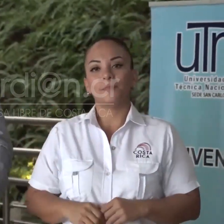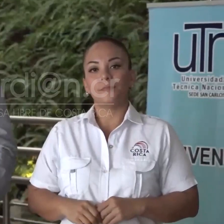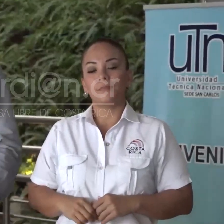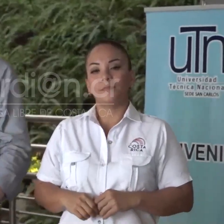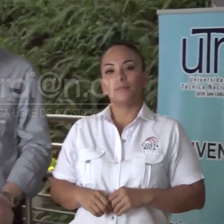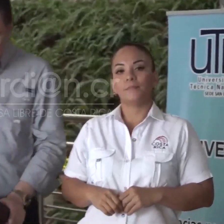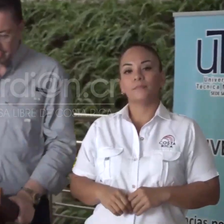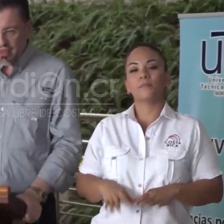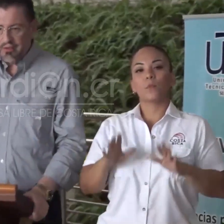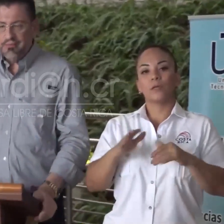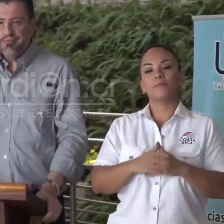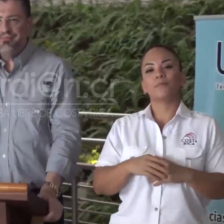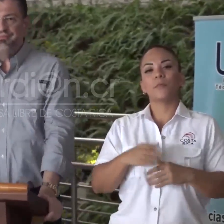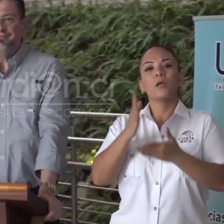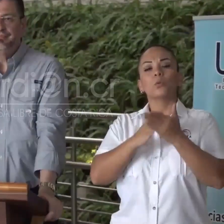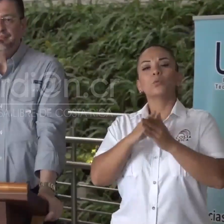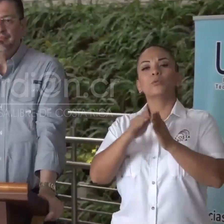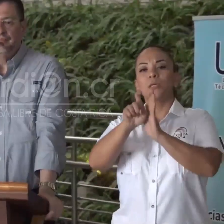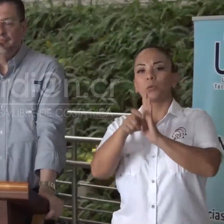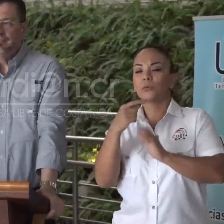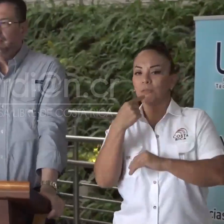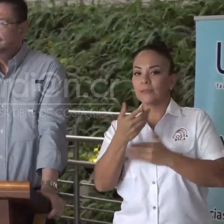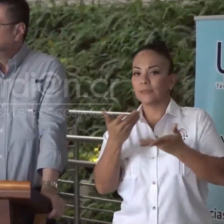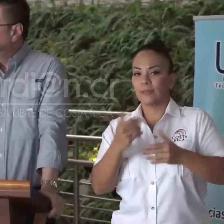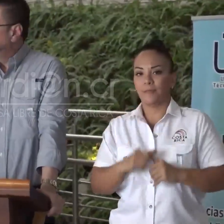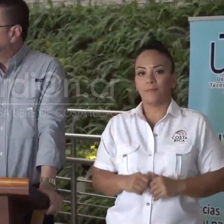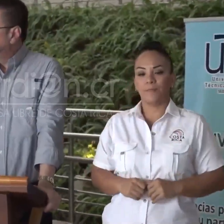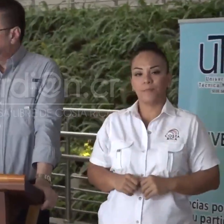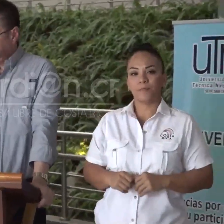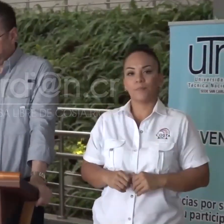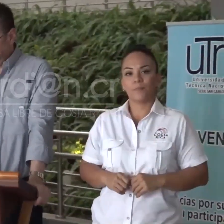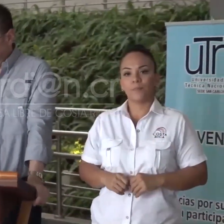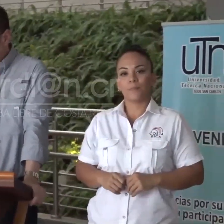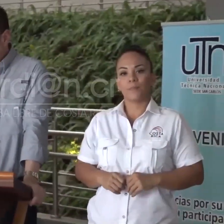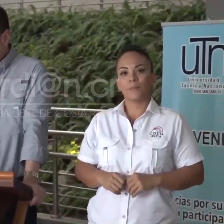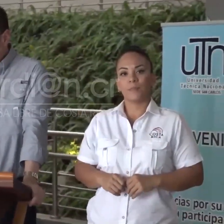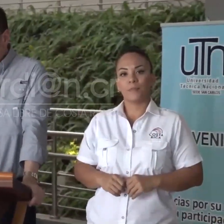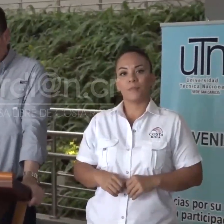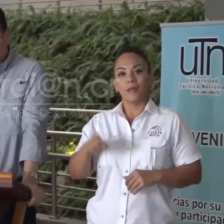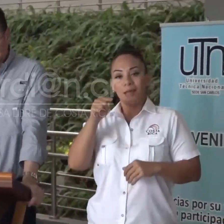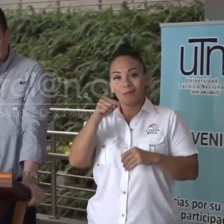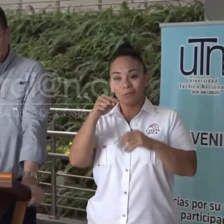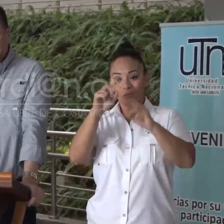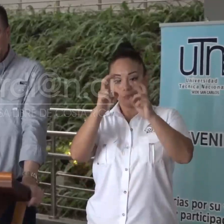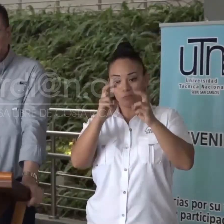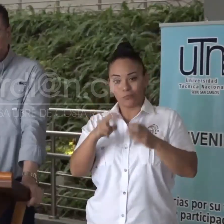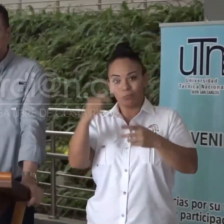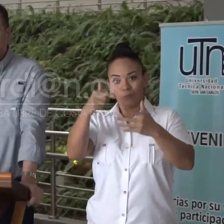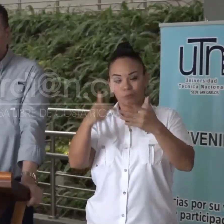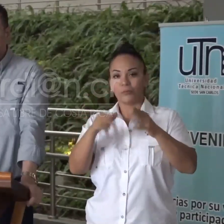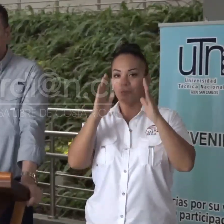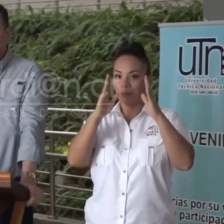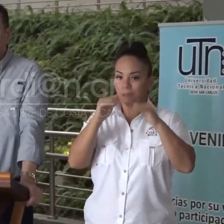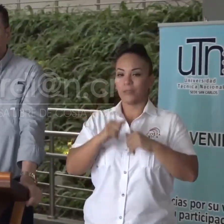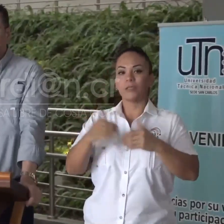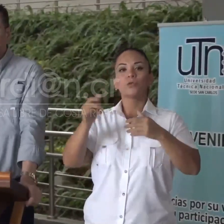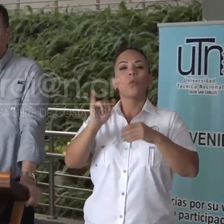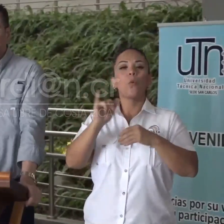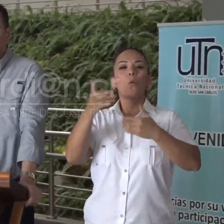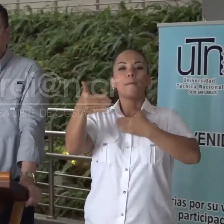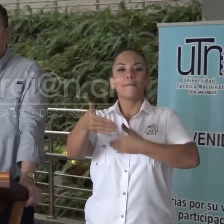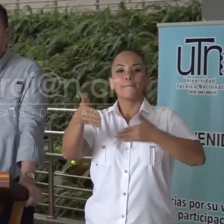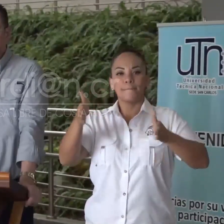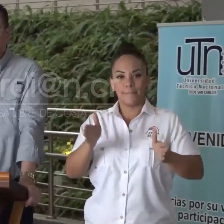Tal vez en unos segundos decir que esos puntos se van a atender mediante unas imprevisibilidades. Es un paquete que